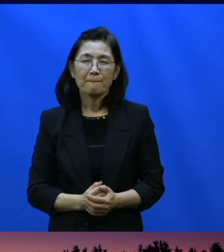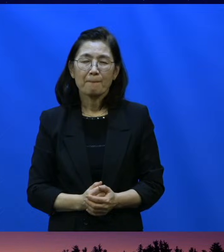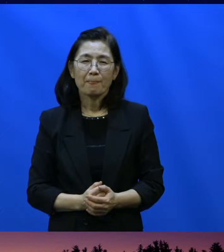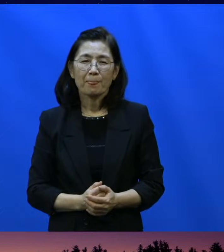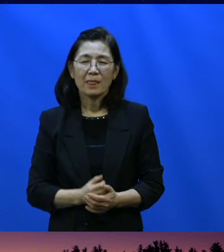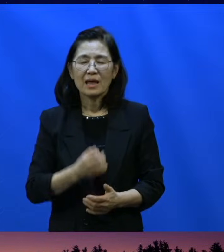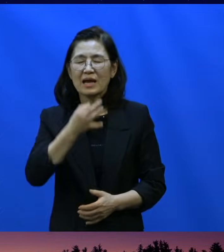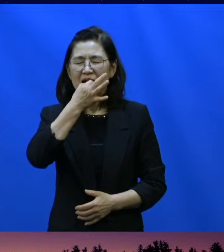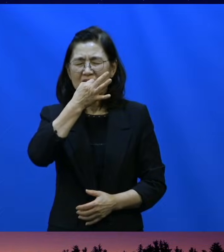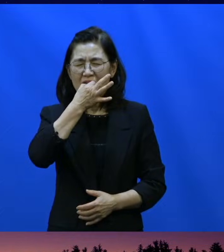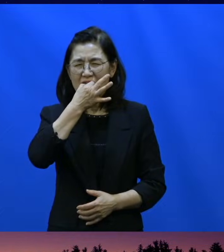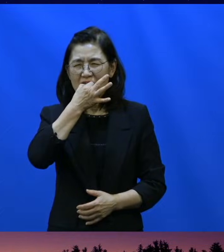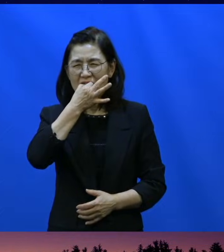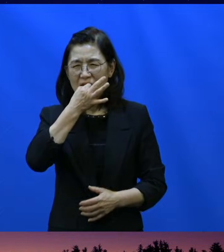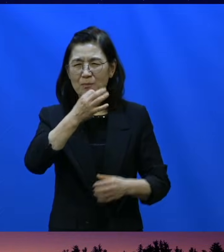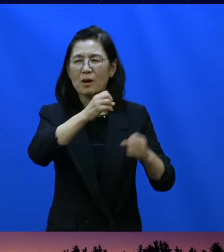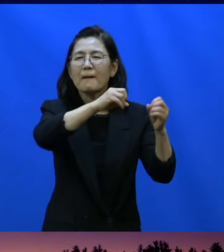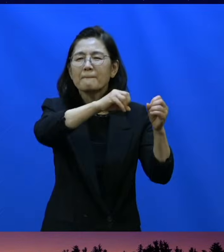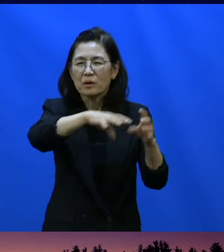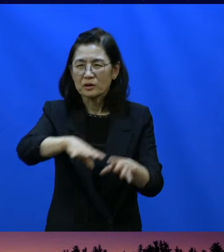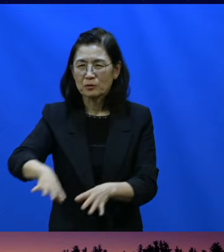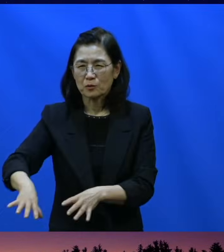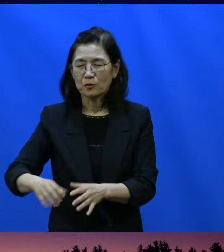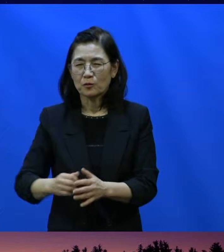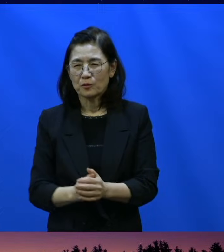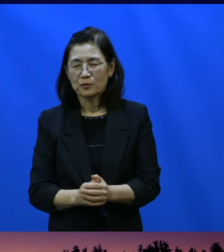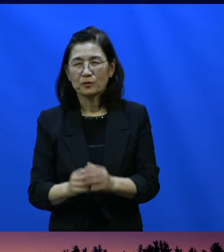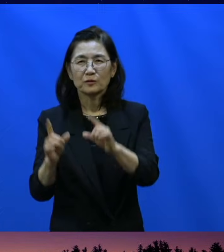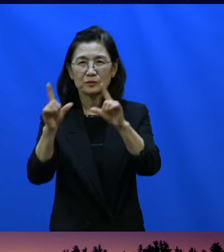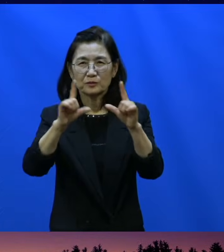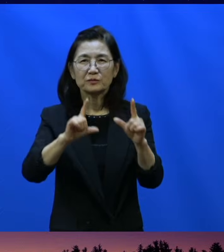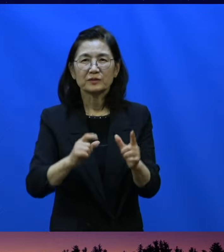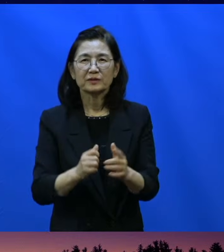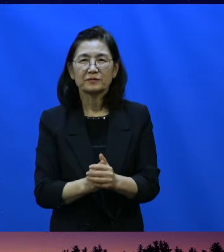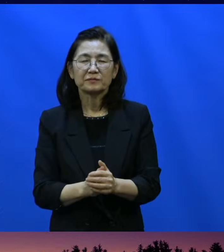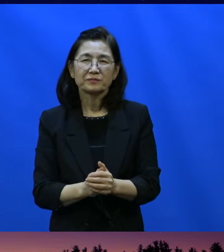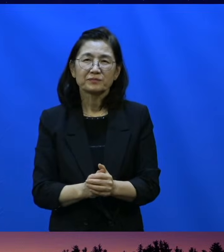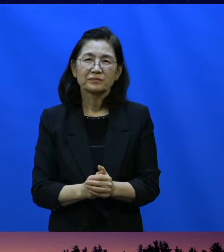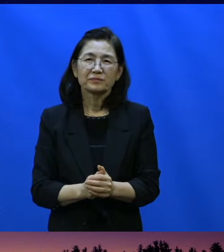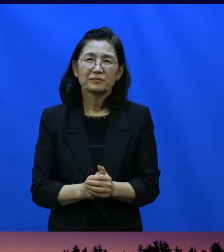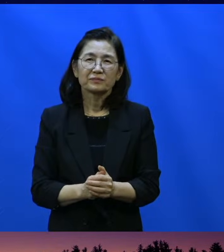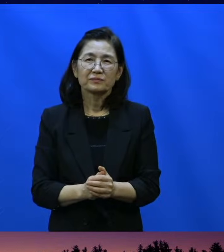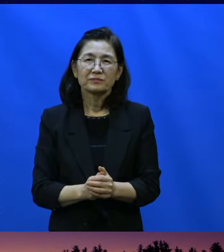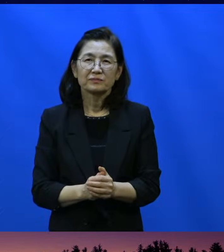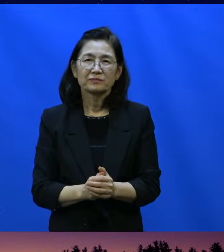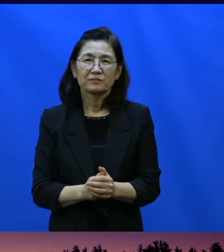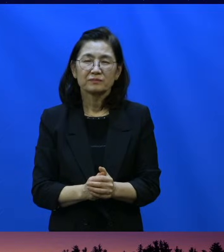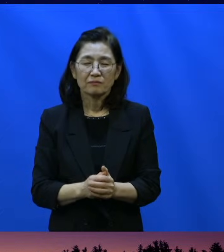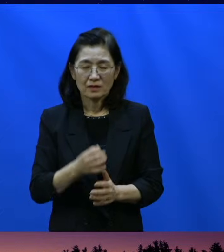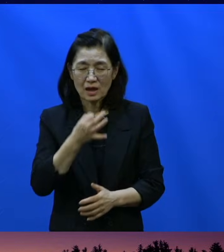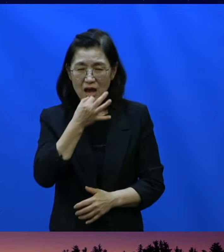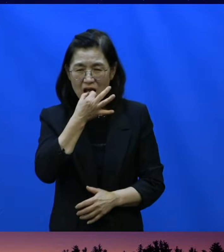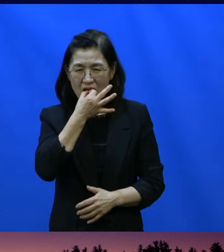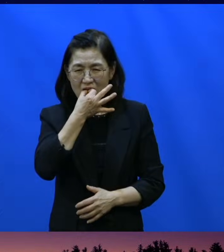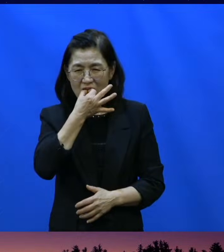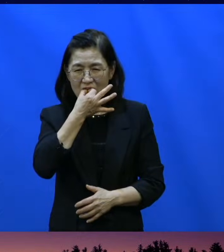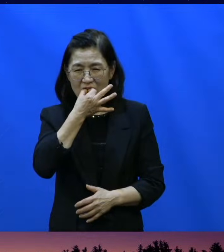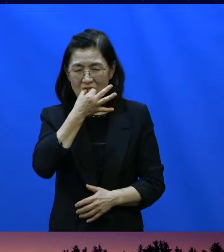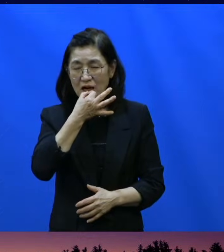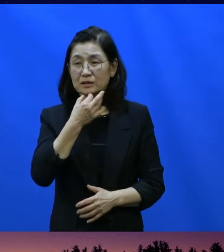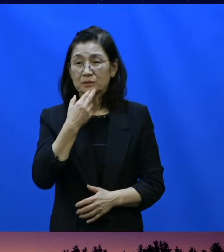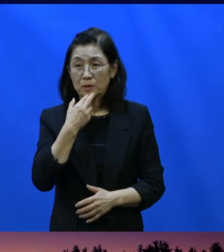탐욕이 사라지잖아요, 여러분. 삭개오 탐욕이 사라졌어요. 이 사람이 편안해진 거예요, 여러분. 뭐 이렇게 나누니까 편안해진 거죠.